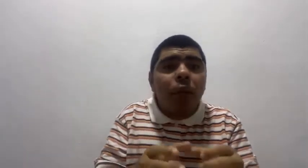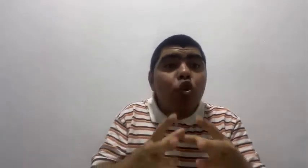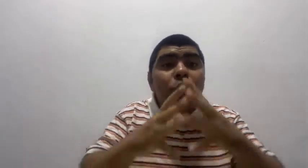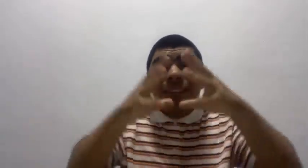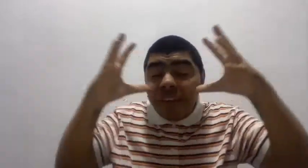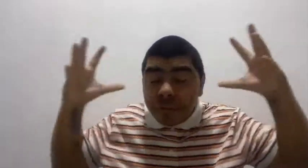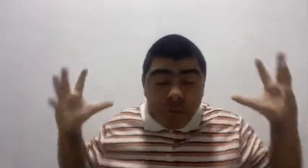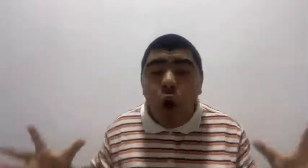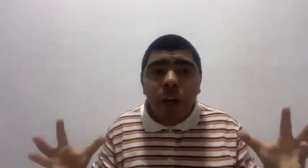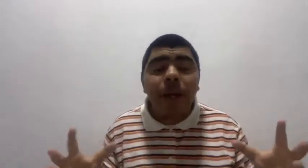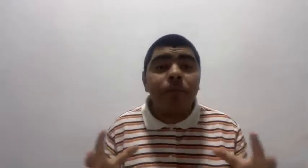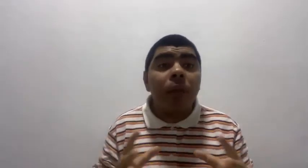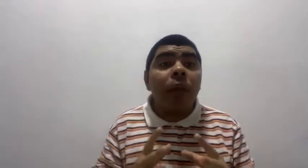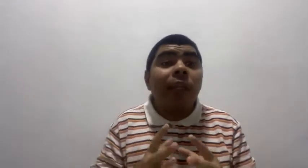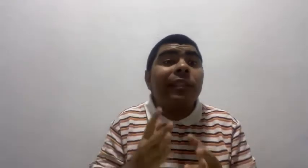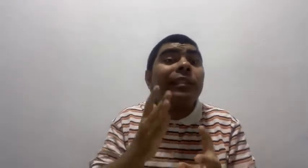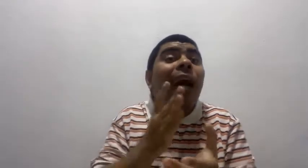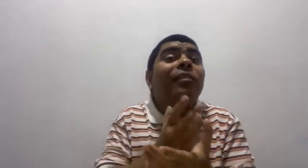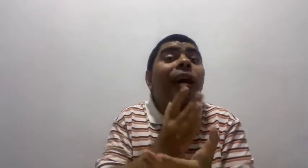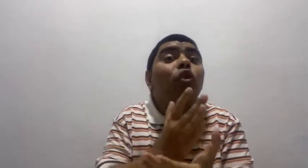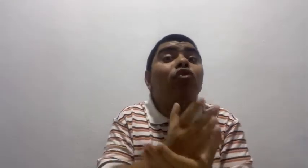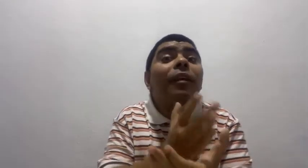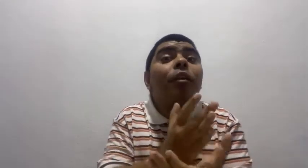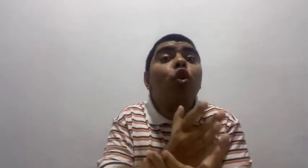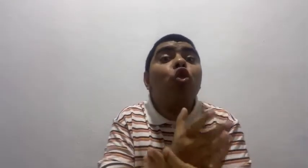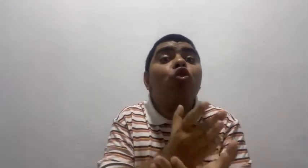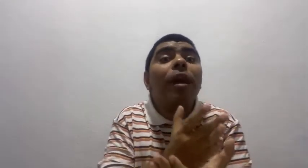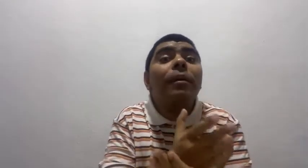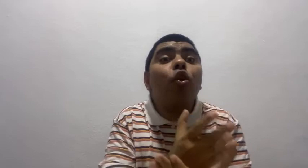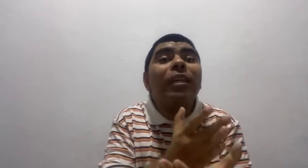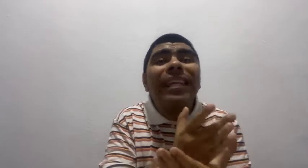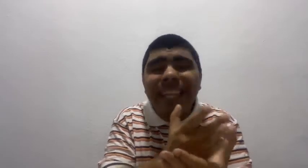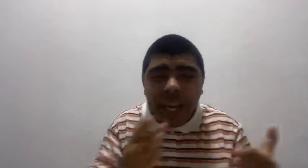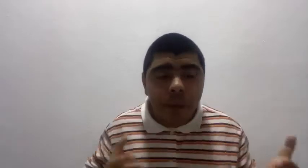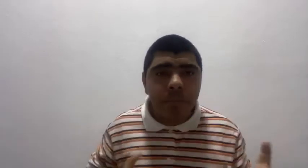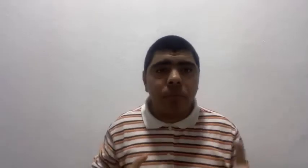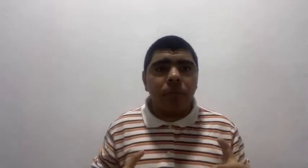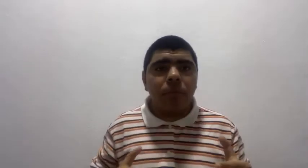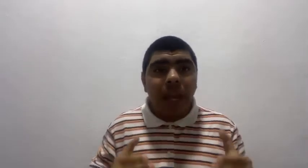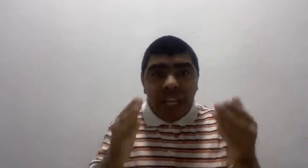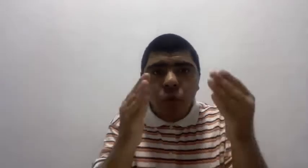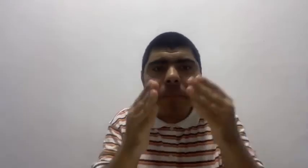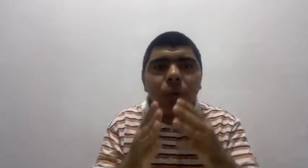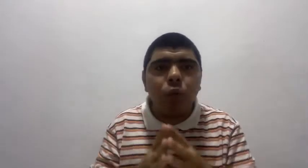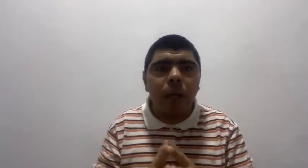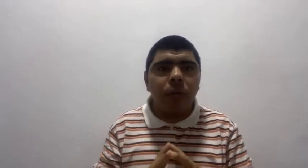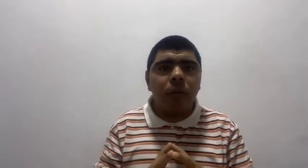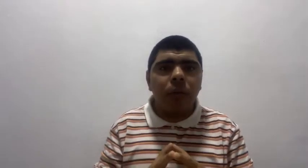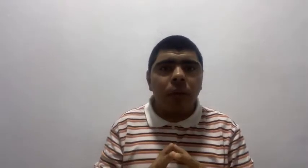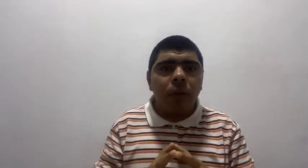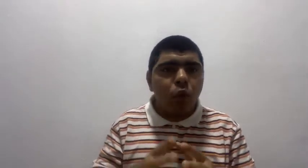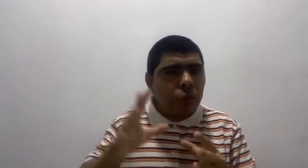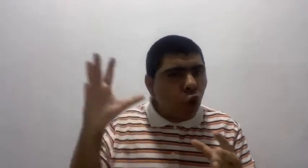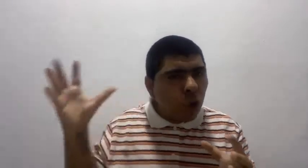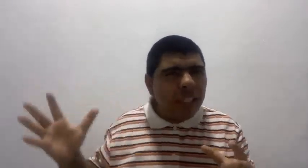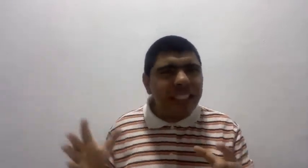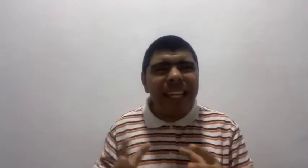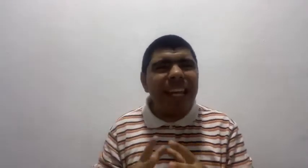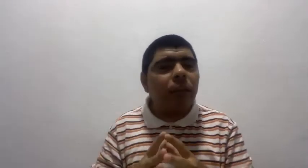lo desenfoque hacia donde Dios lo lleva y lo dirige. Eso es madurez. Cuando lo critican